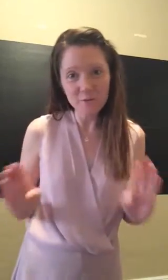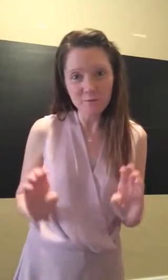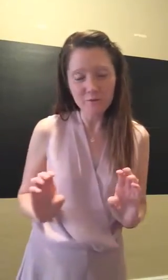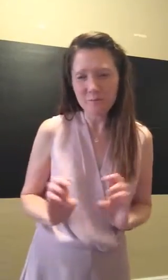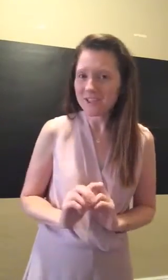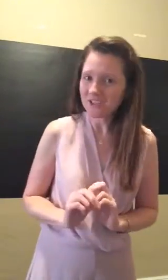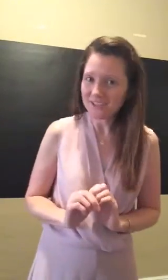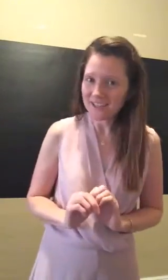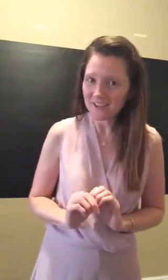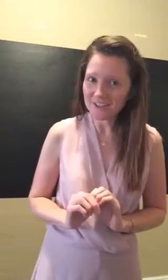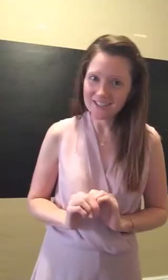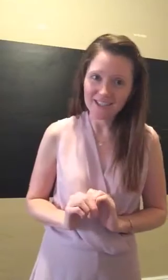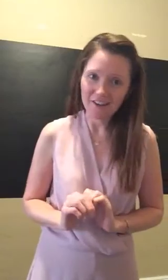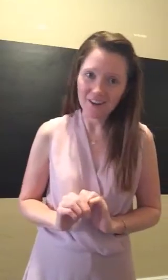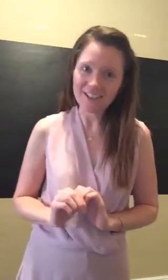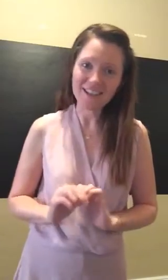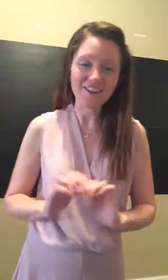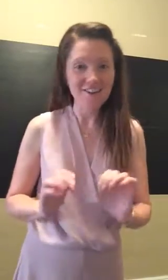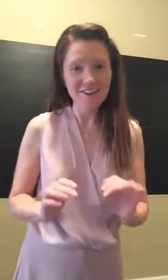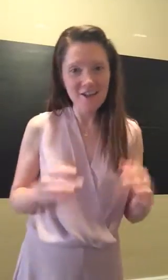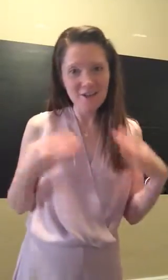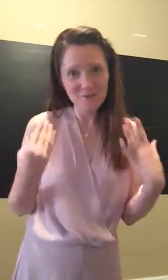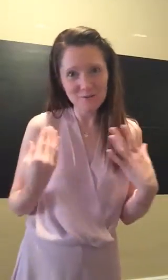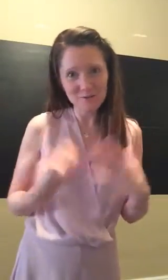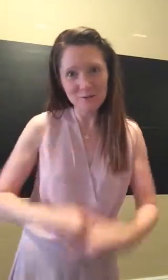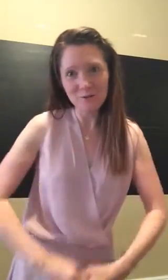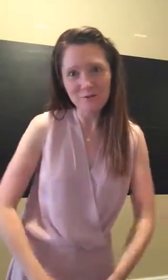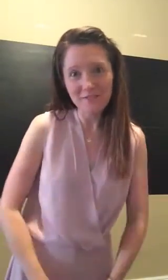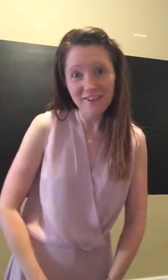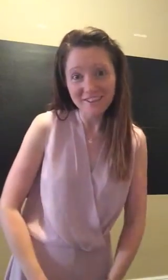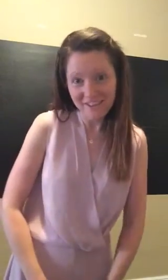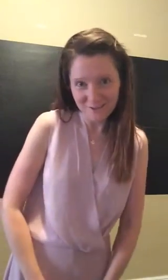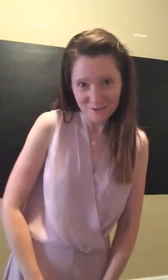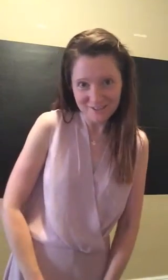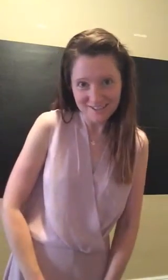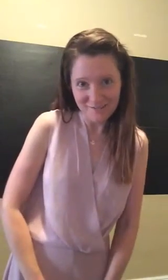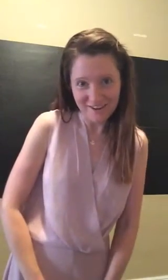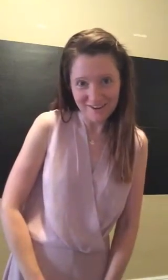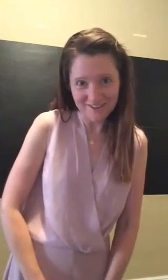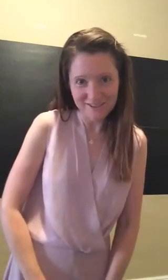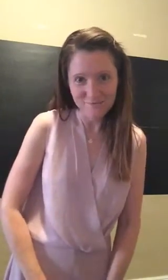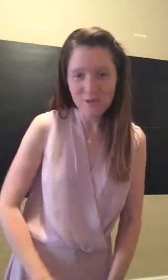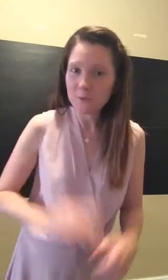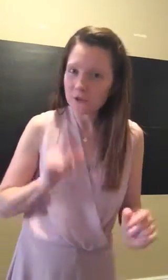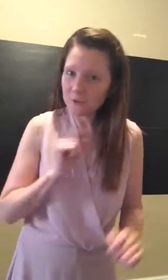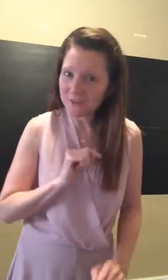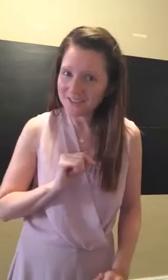nous ne pouvons pas chanter dans notre classe, alors nous aurons fait quelque chose de différent. Pour commencer,